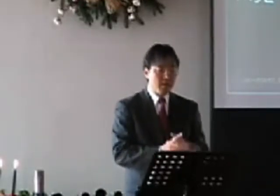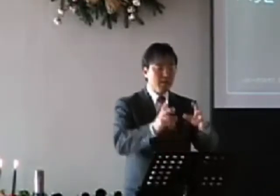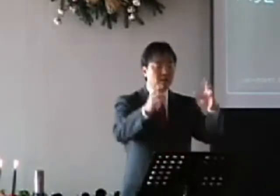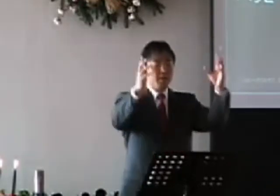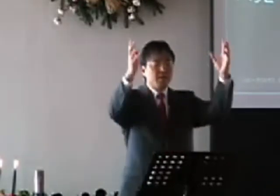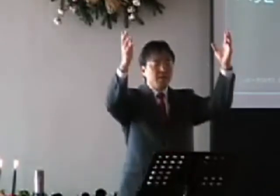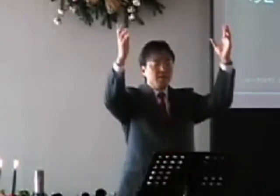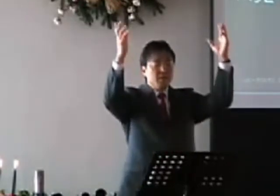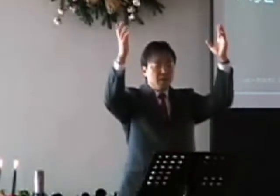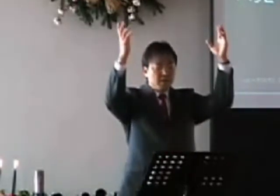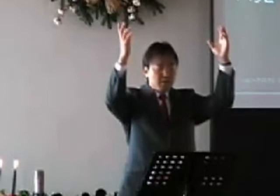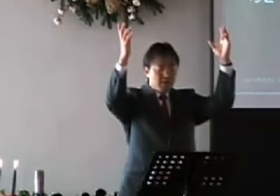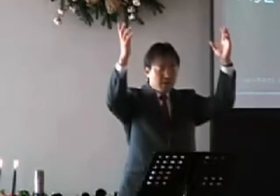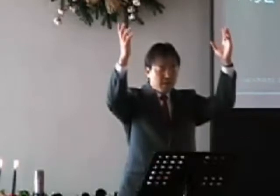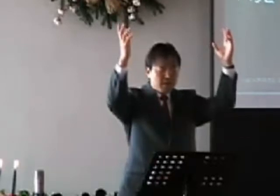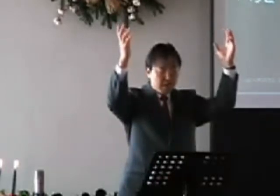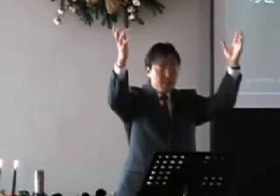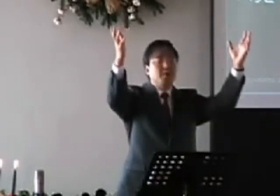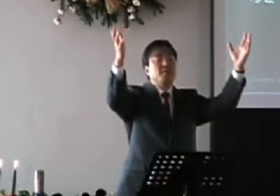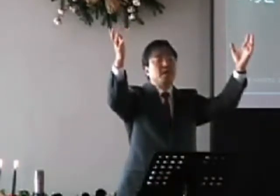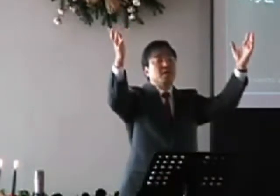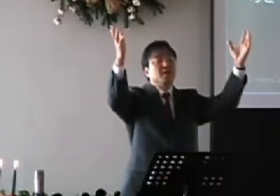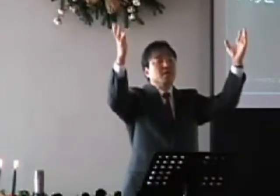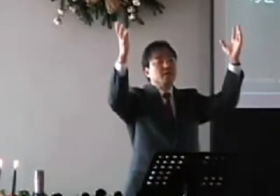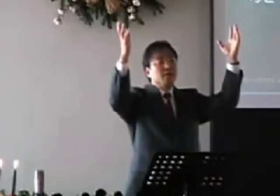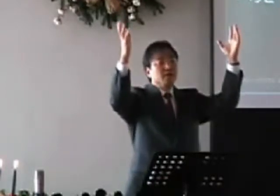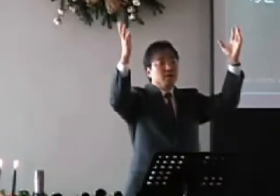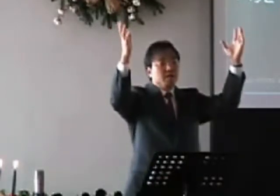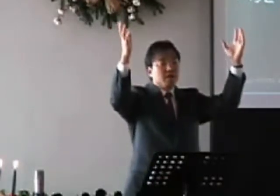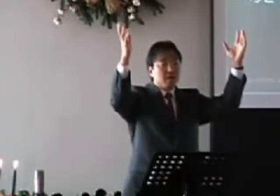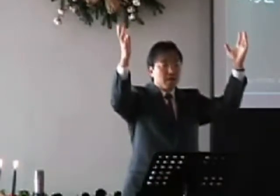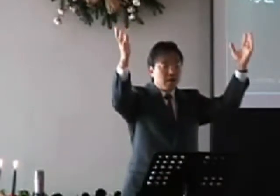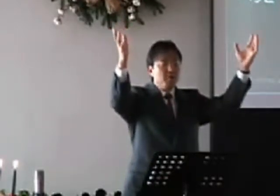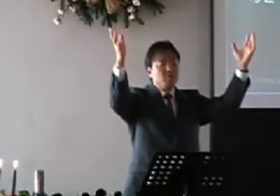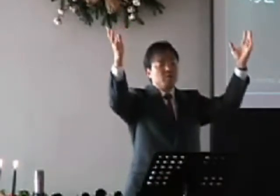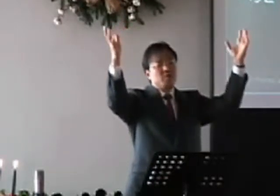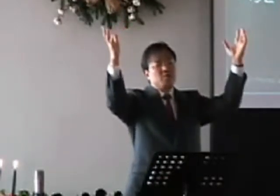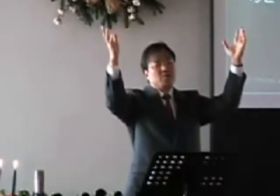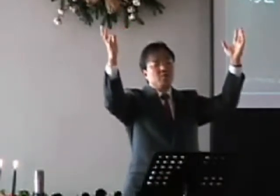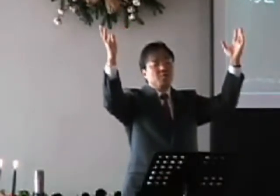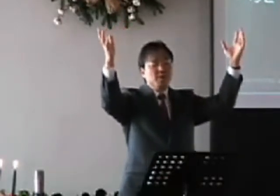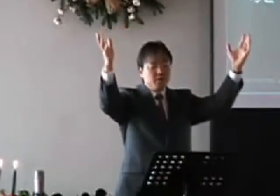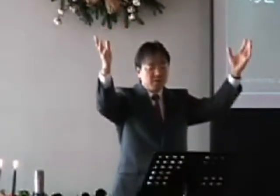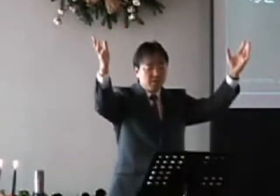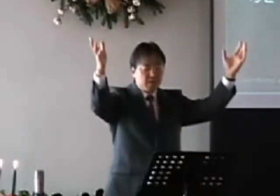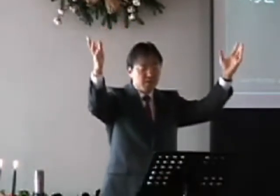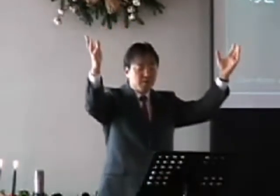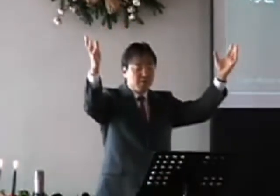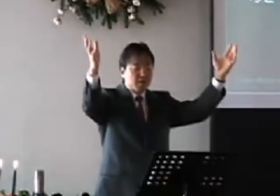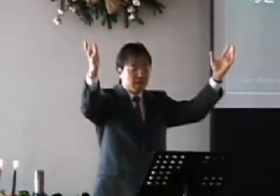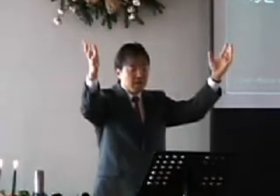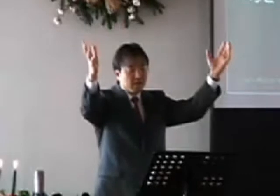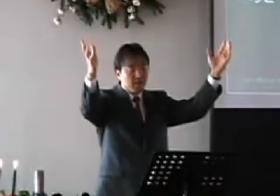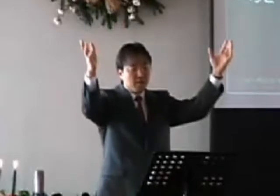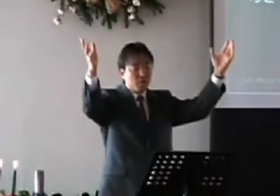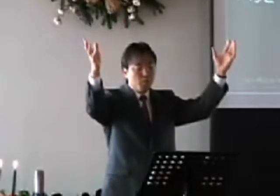を探して救うために来たという聖書には書いてあるんです。イエス